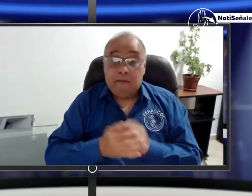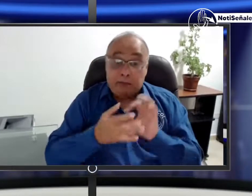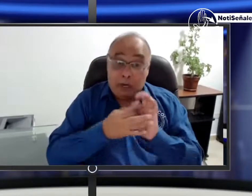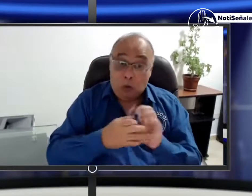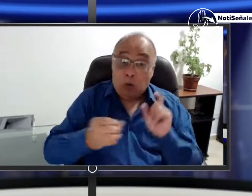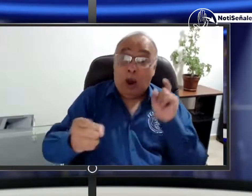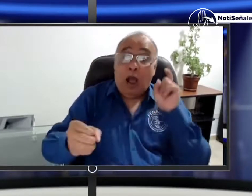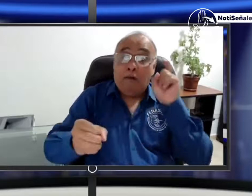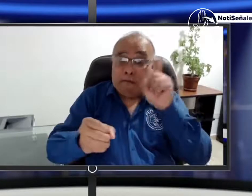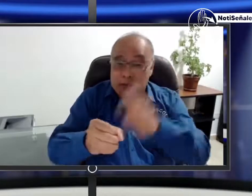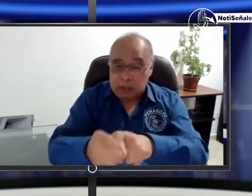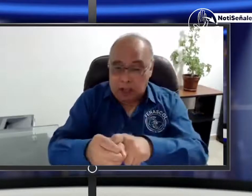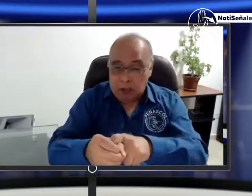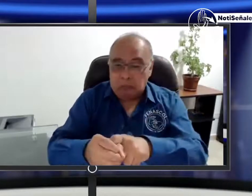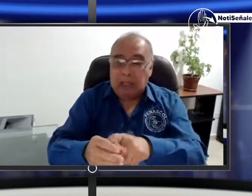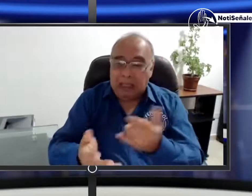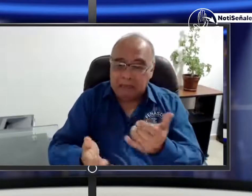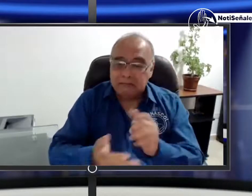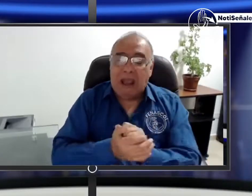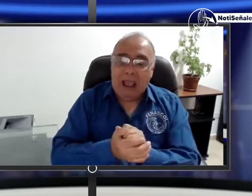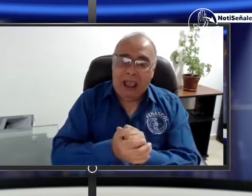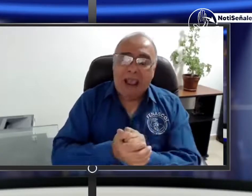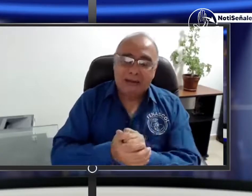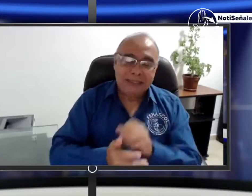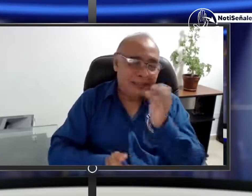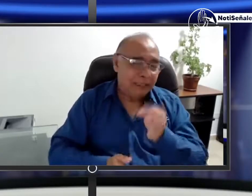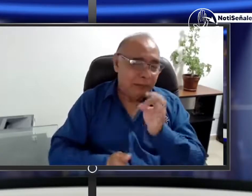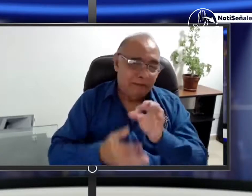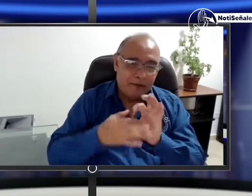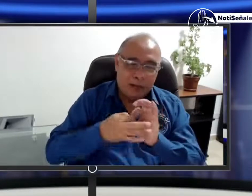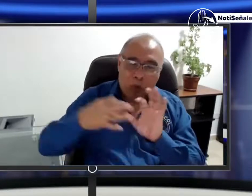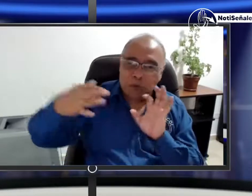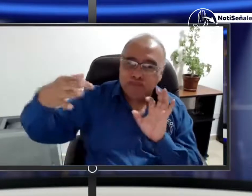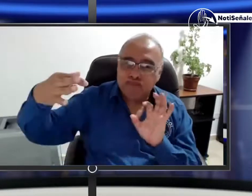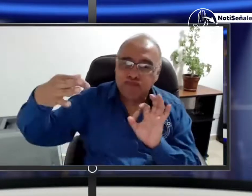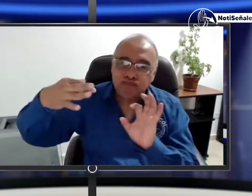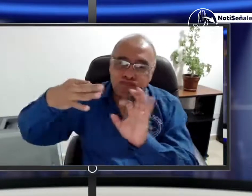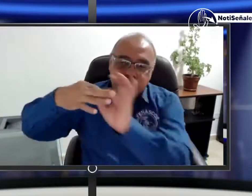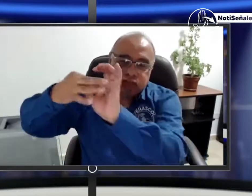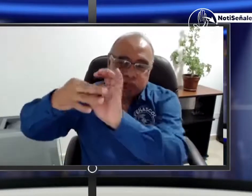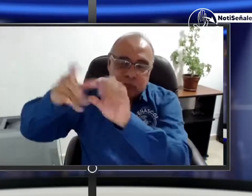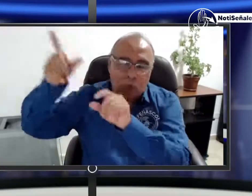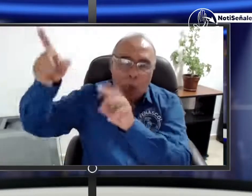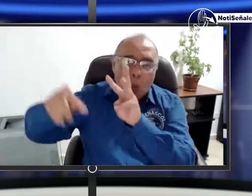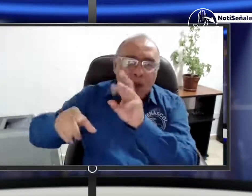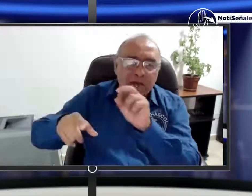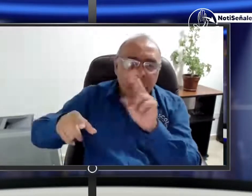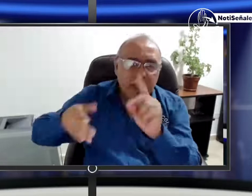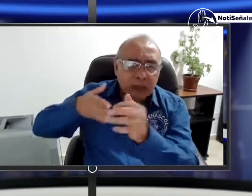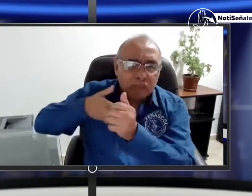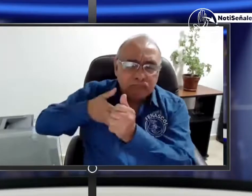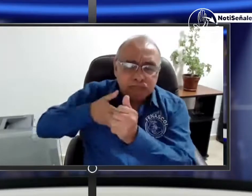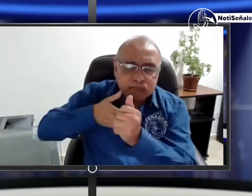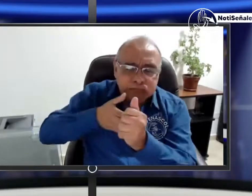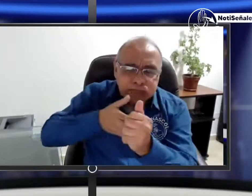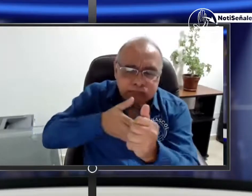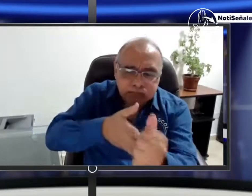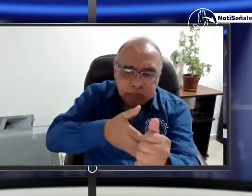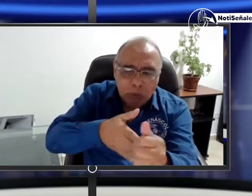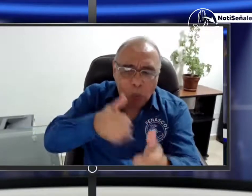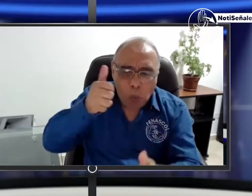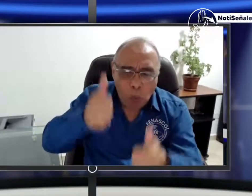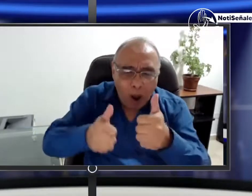corresponde a la cita en inglés en español sería la fms y pues en ascó la entendiendo que está